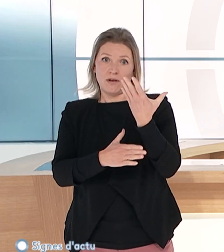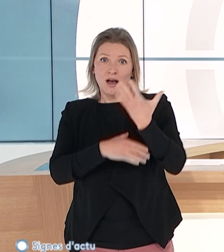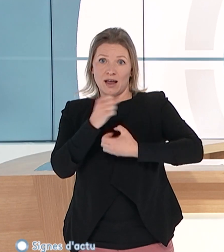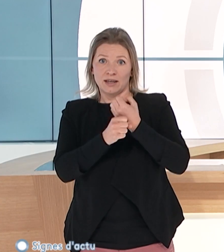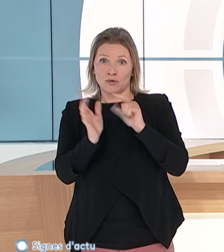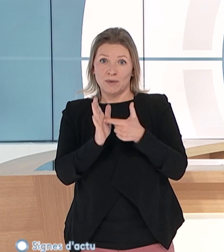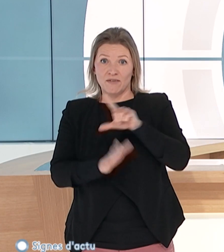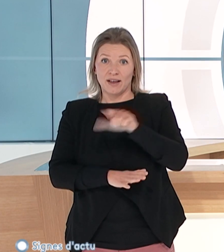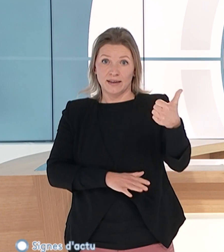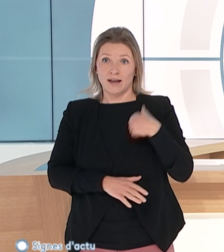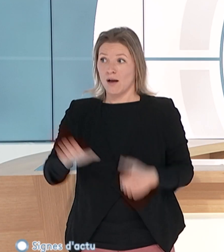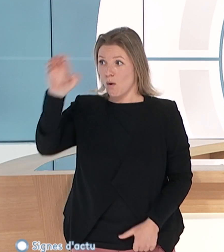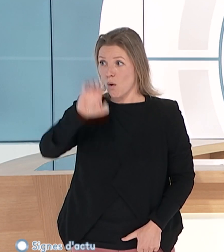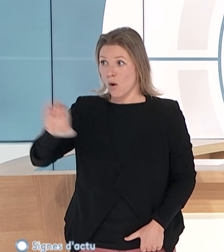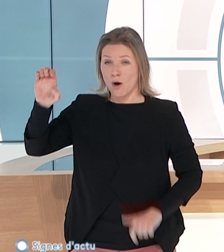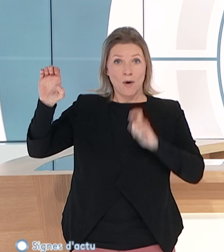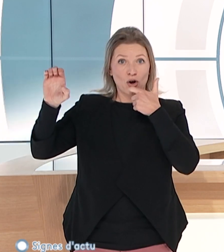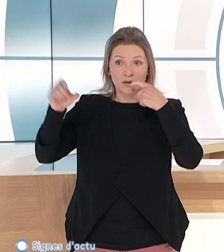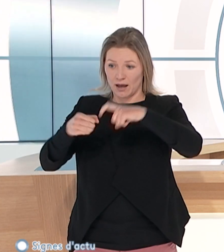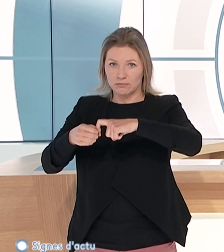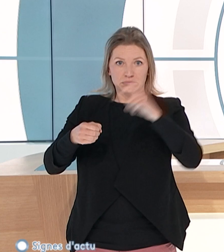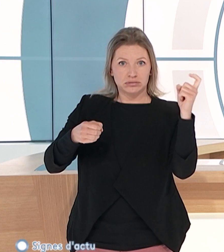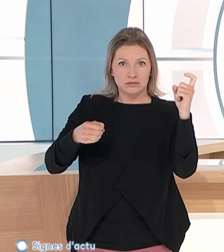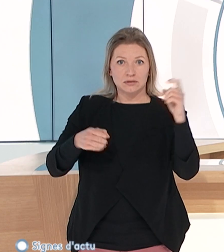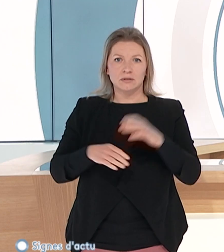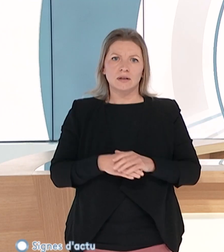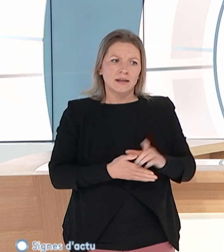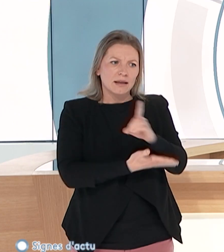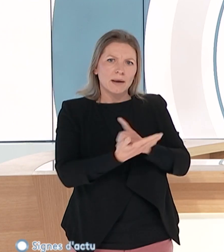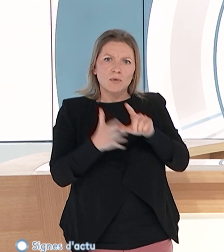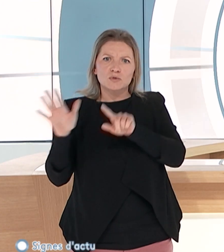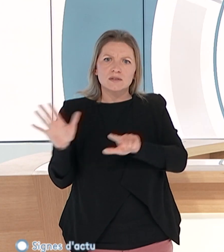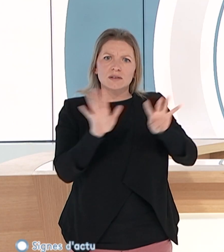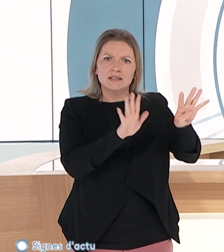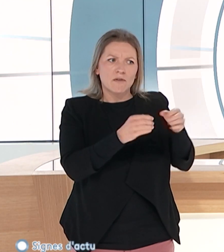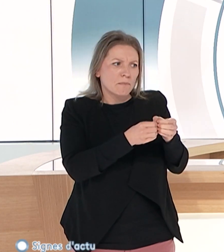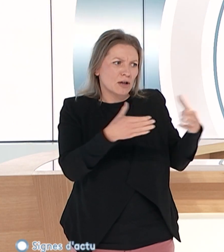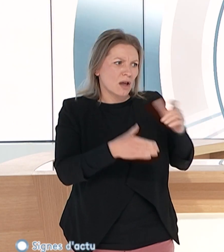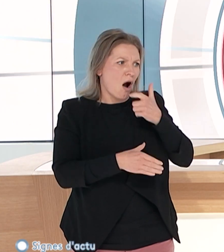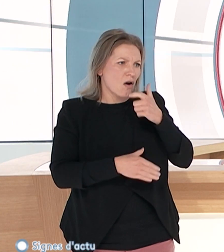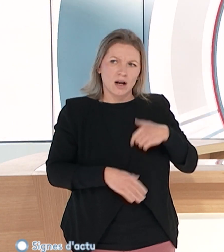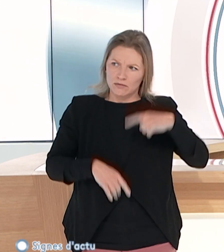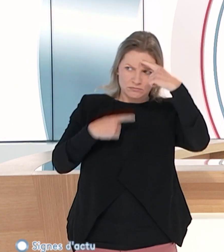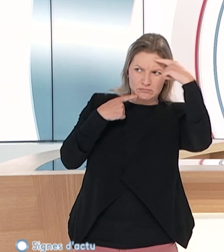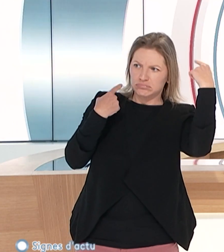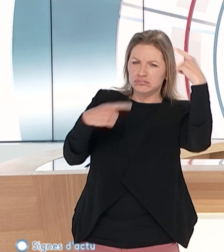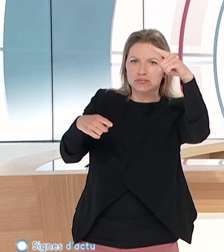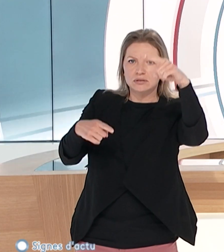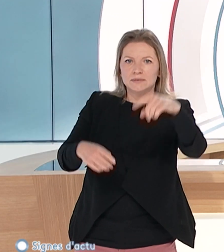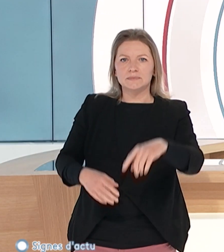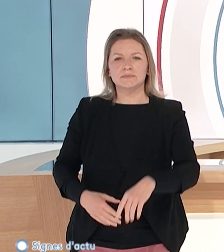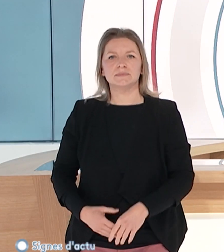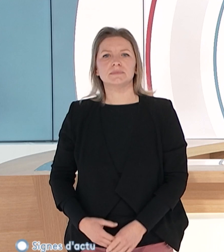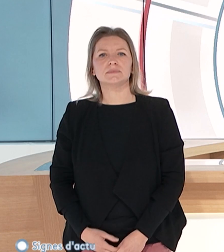Le Royaume-Uni ne fait plus partie de l'Union européenne. Mais dans les Deux-Sèvres, les Britanniques restent toujours majoritairement opposés